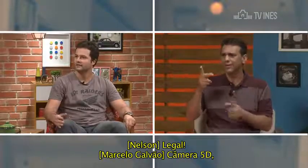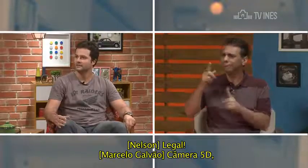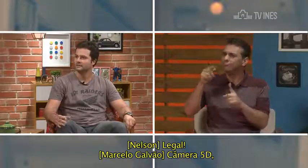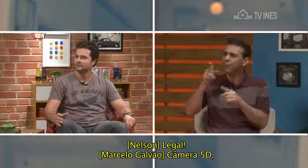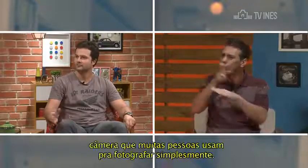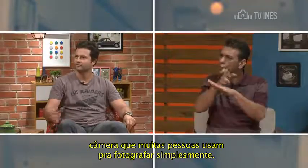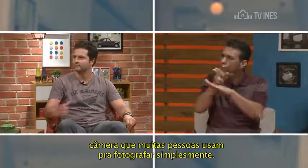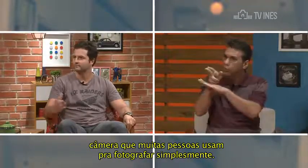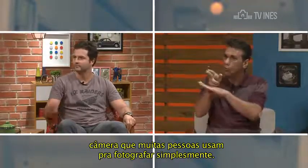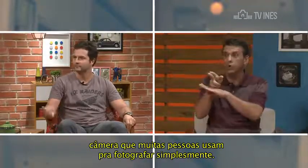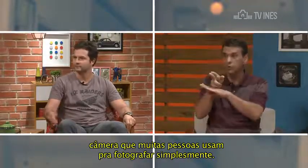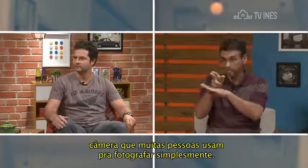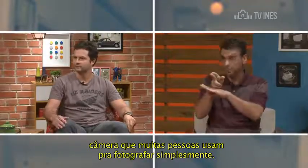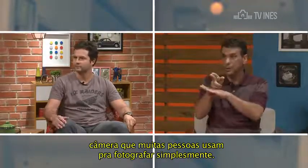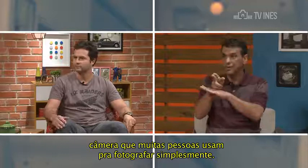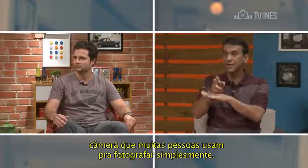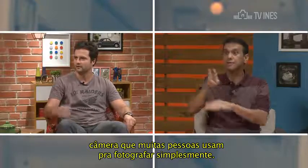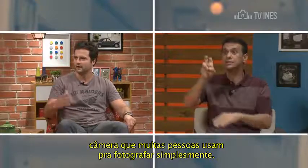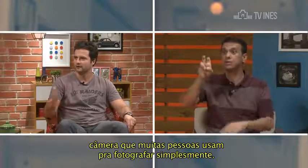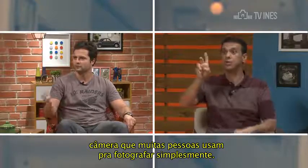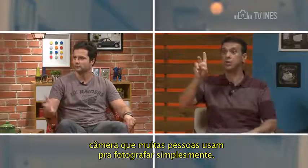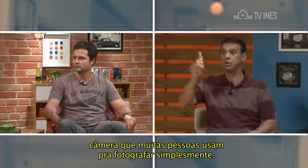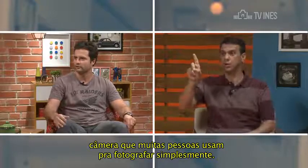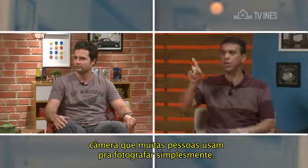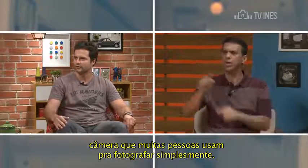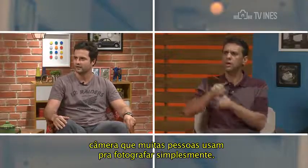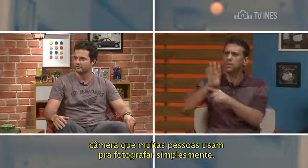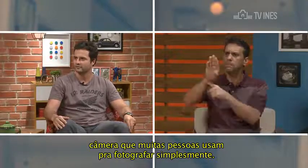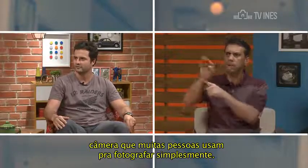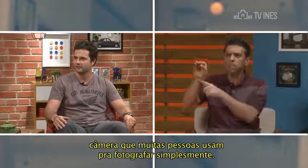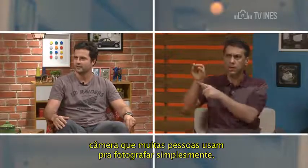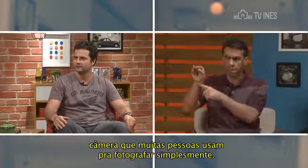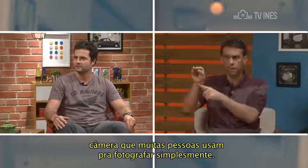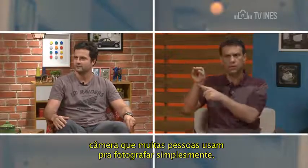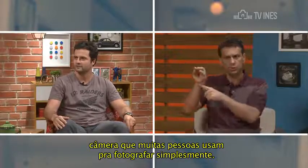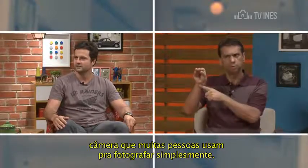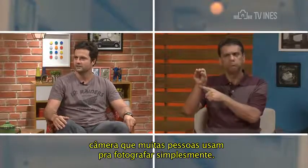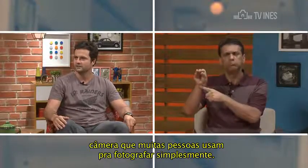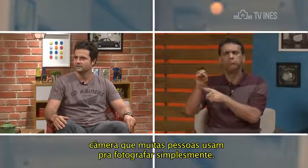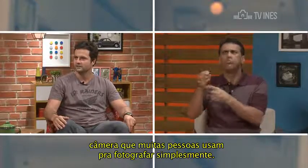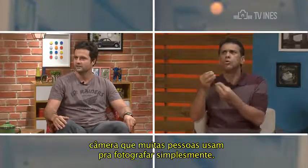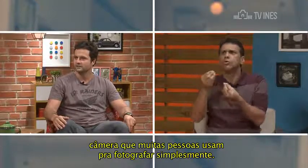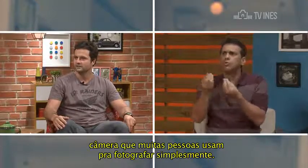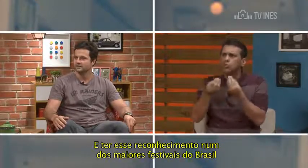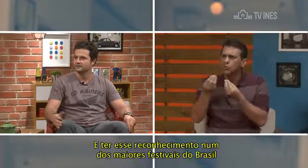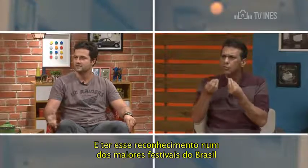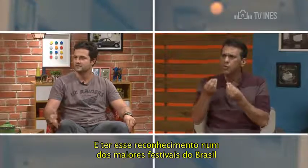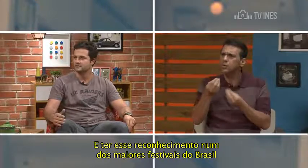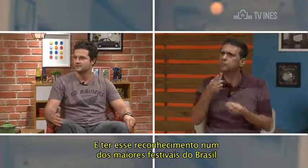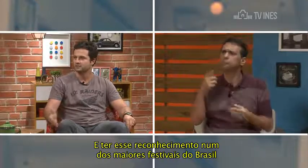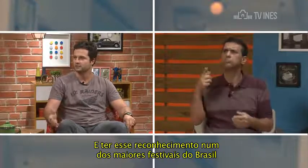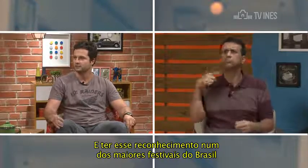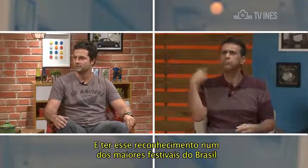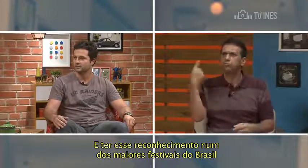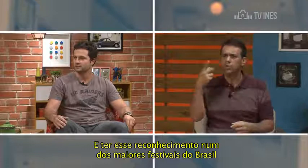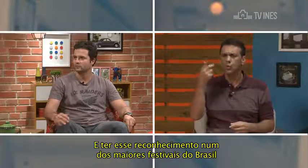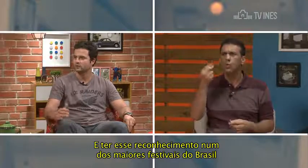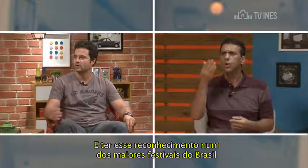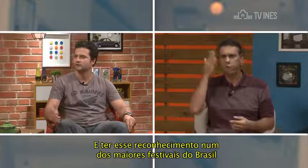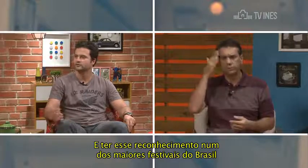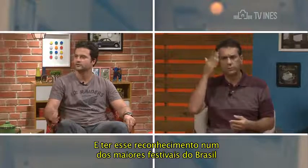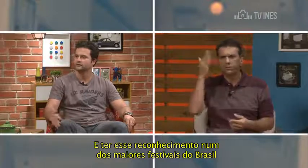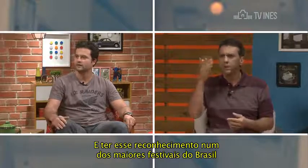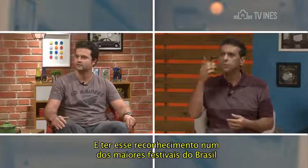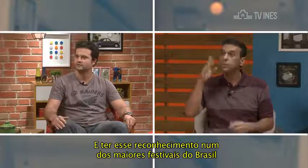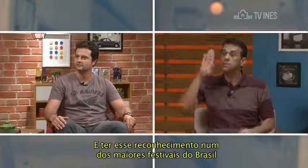5D, né? Câmera que muitas pessoas usam para fotografar simplesmente, e ter esse reconhecimento, né, num